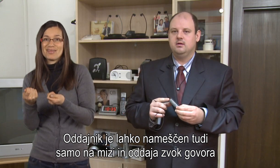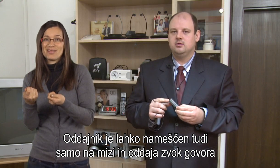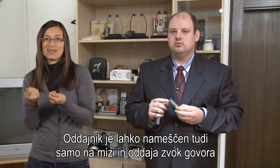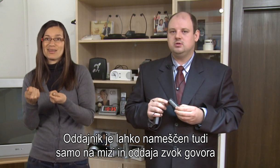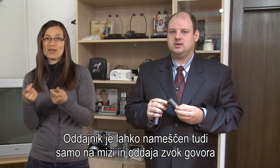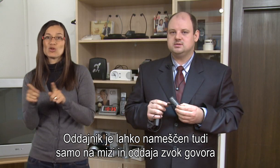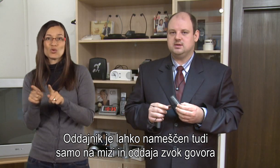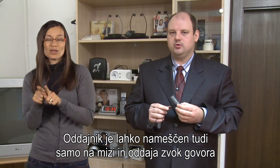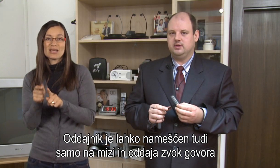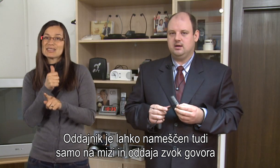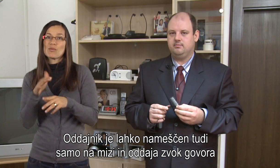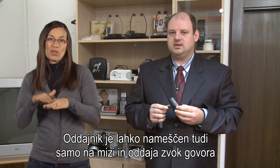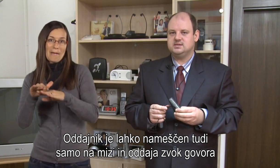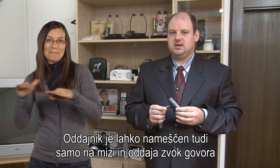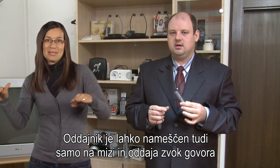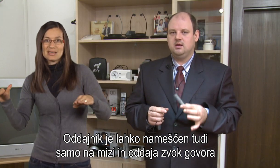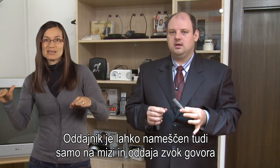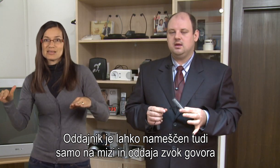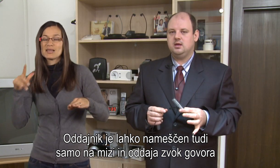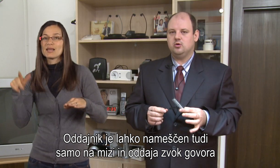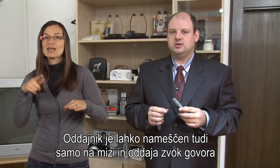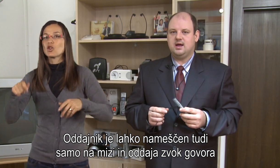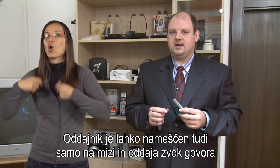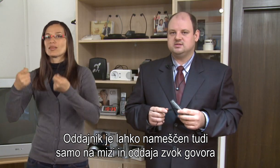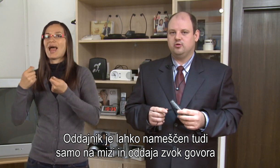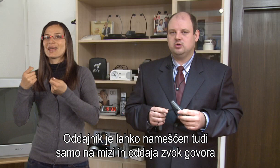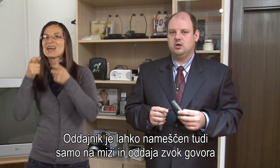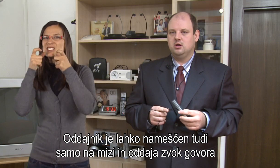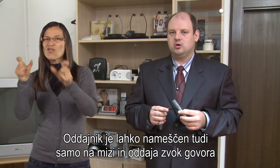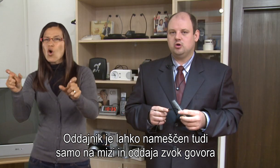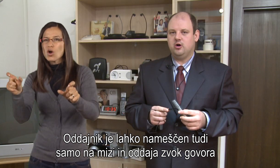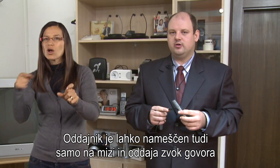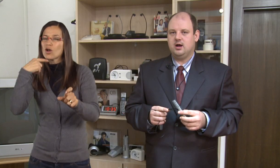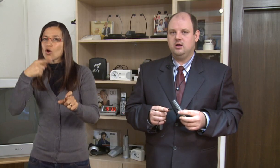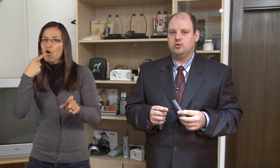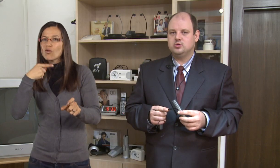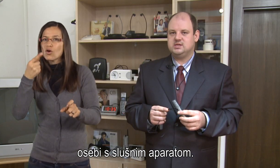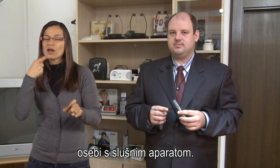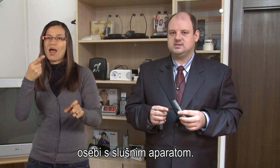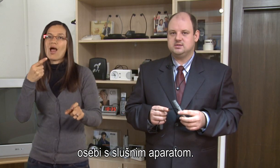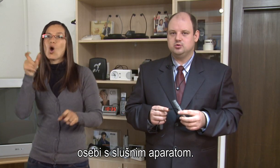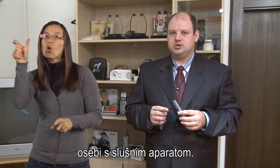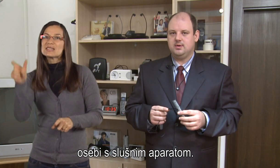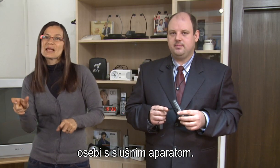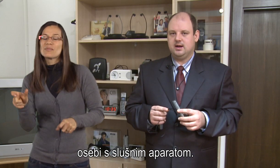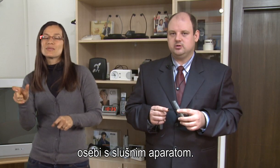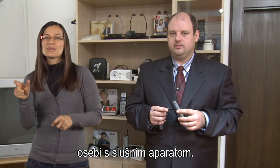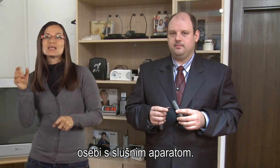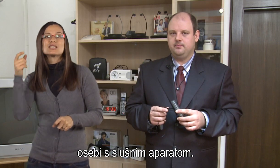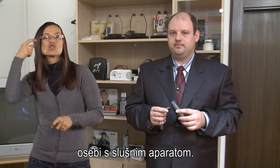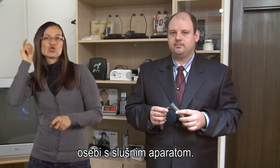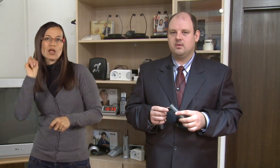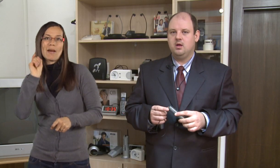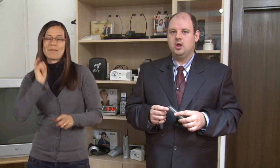nameščen tudi samo na mizi in oddaja zvok govora osebi s slušnim